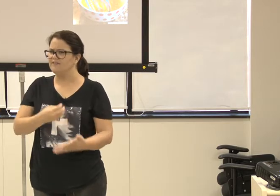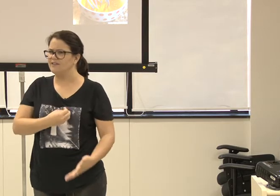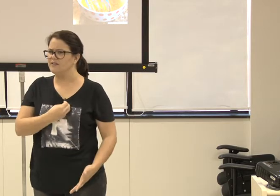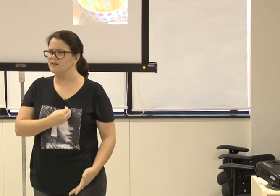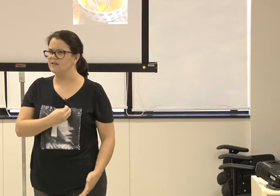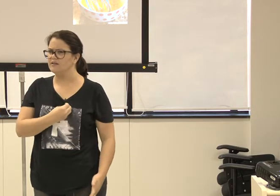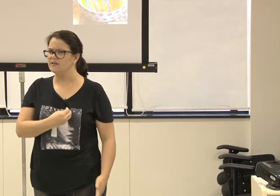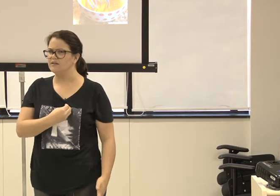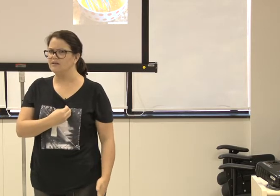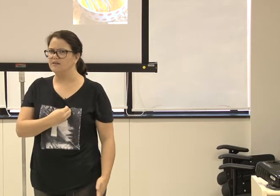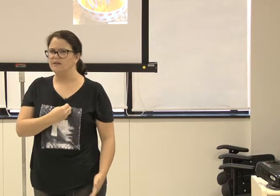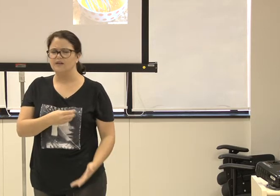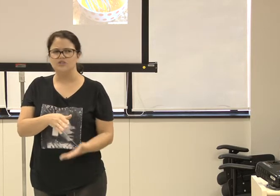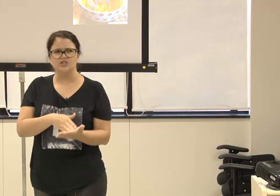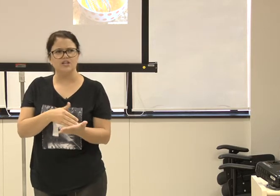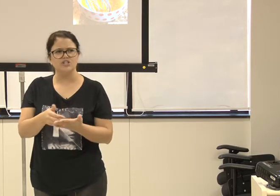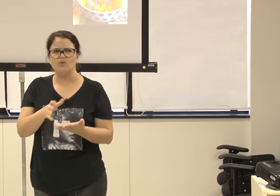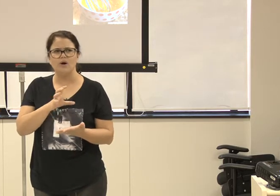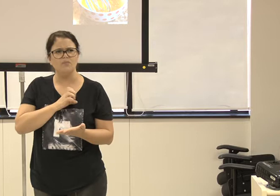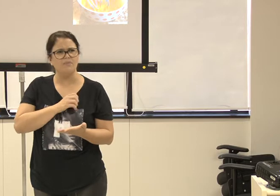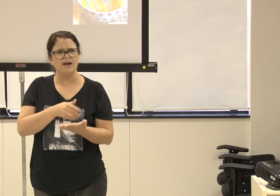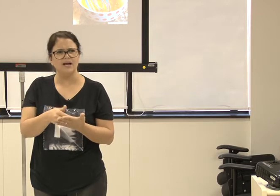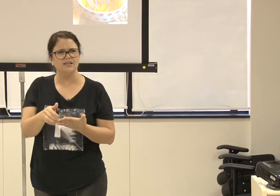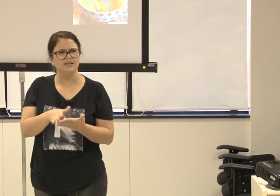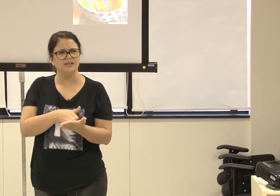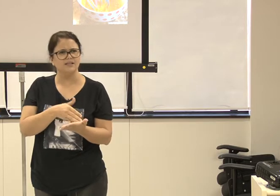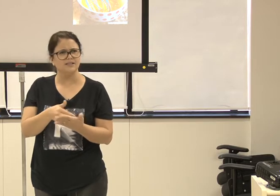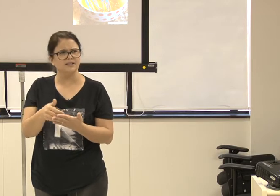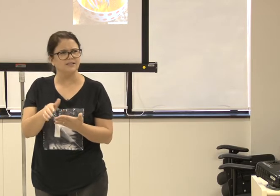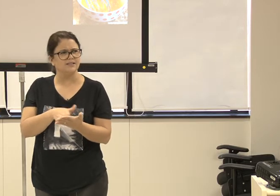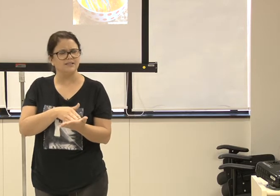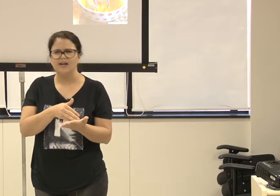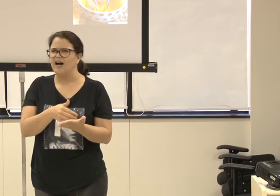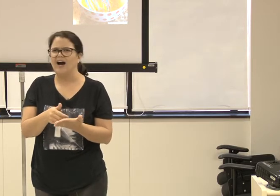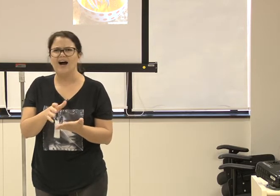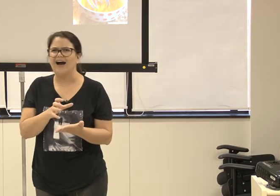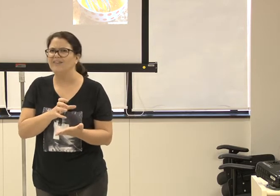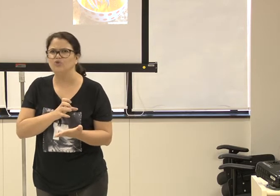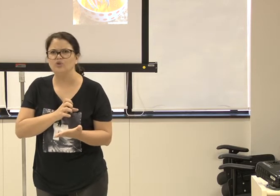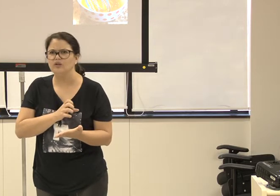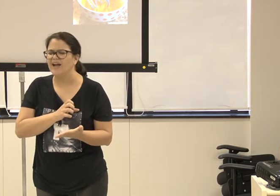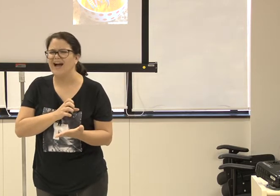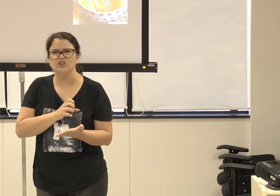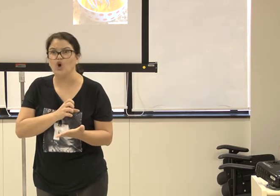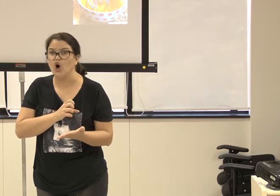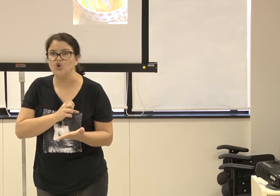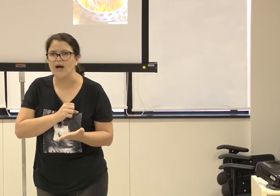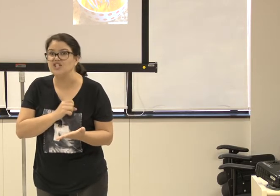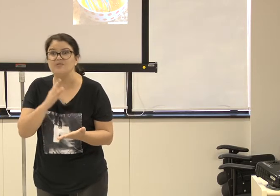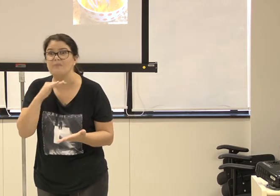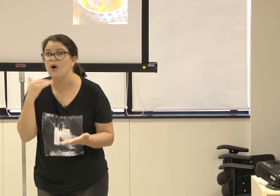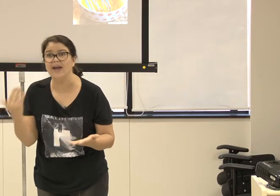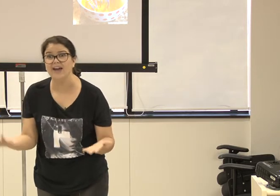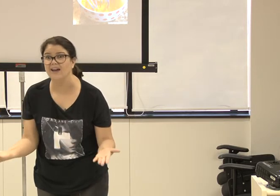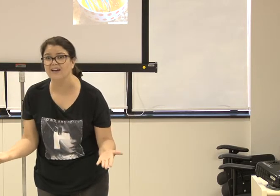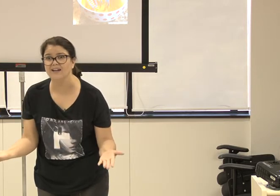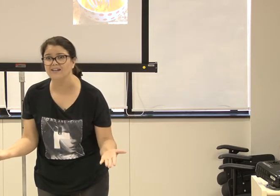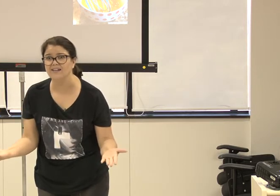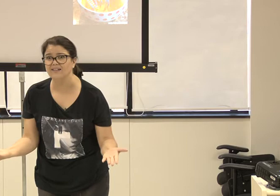vida. Gente, eu amo margarina. Ela é ótima pra entupir seu coração. Adoro. A gente vai morrer. Sim, mas eu